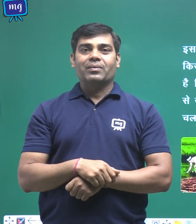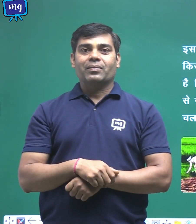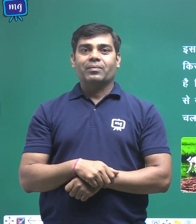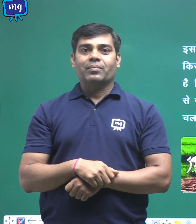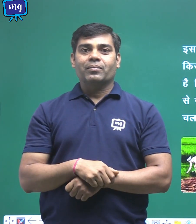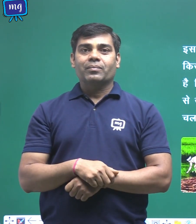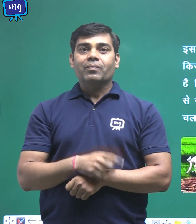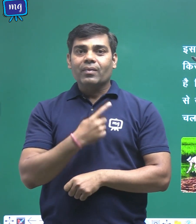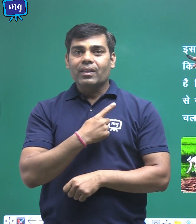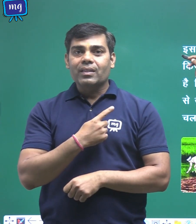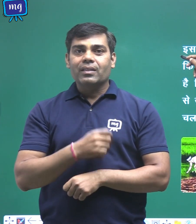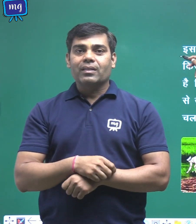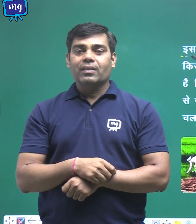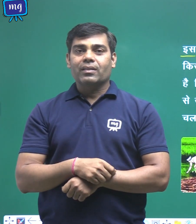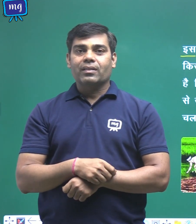इस